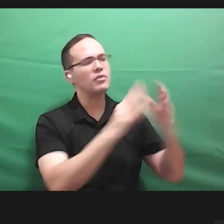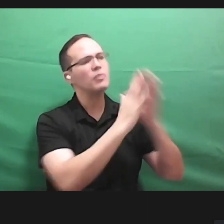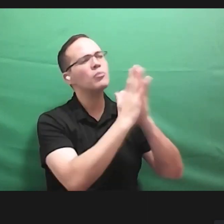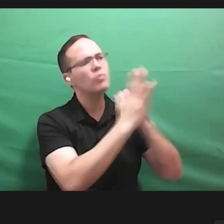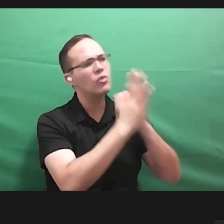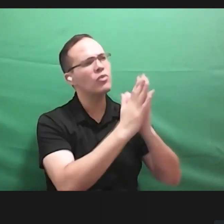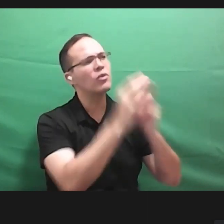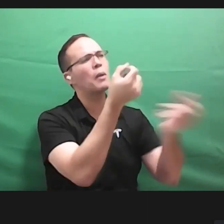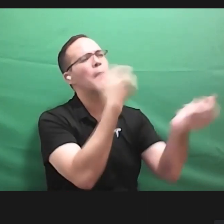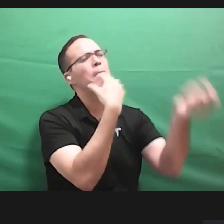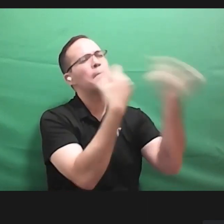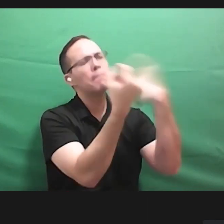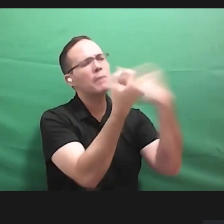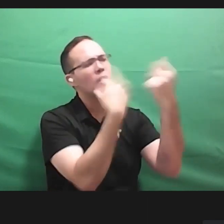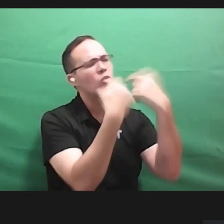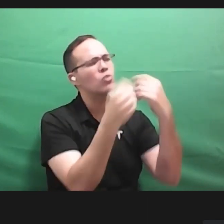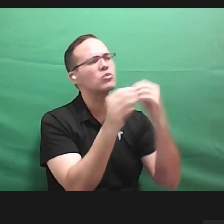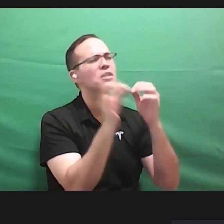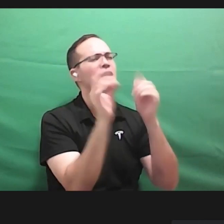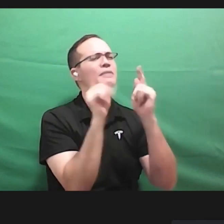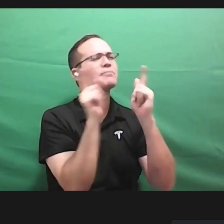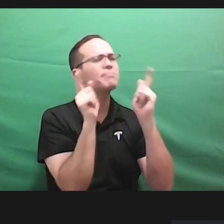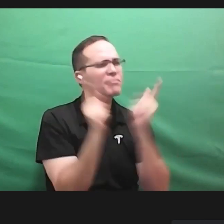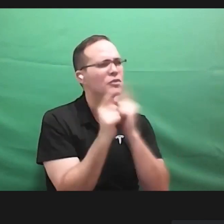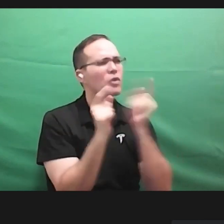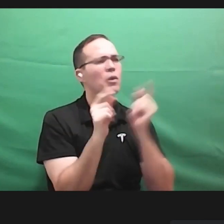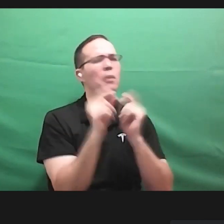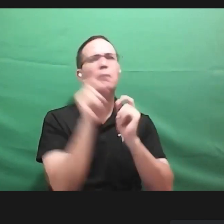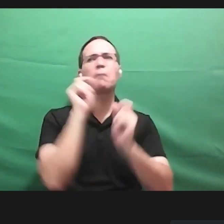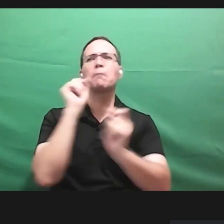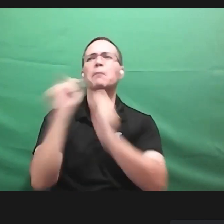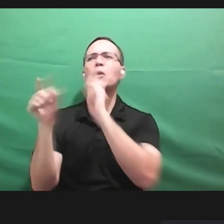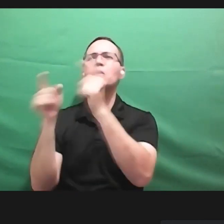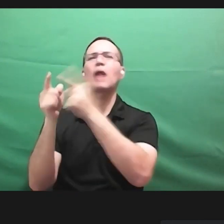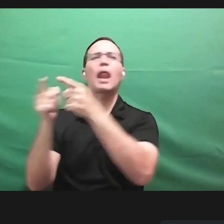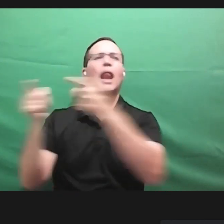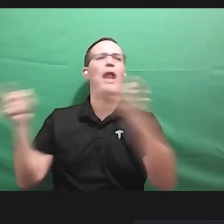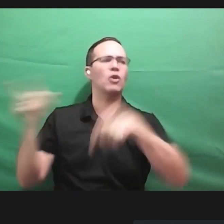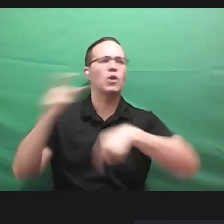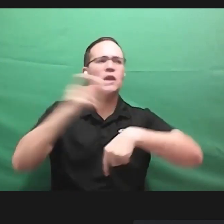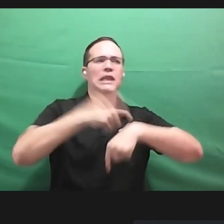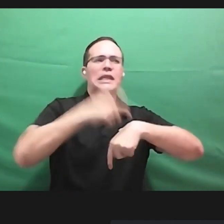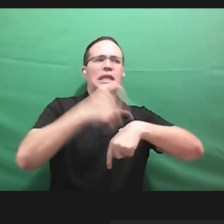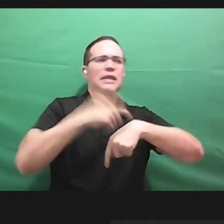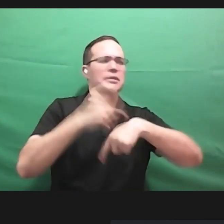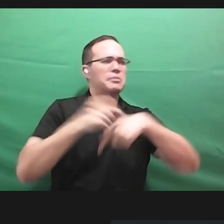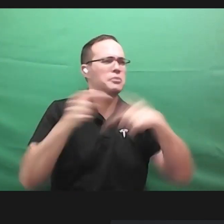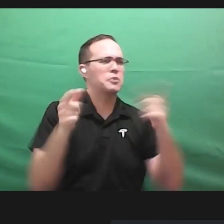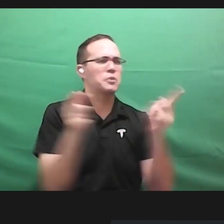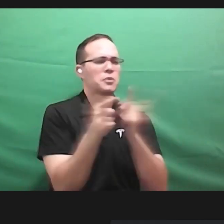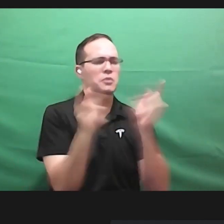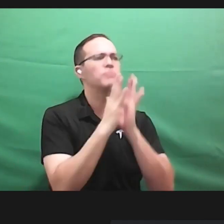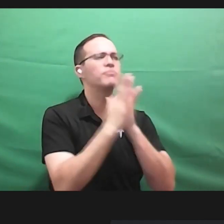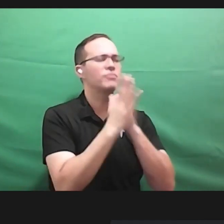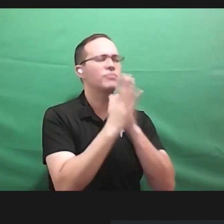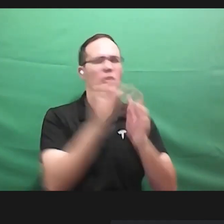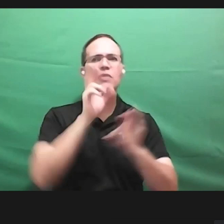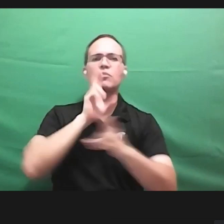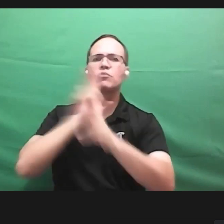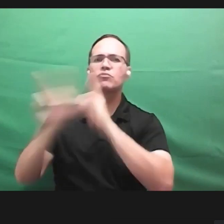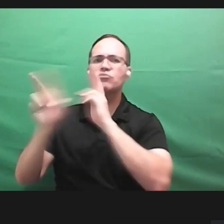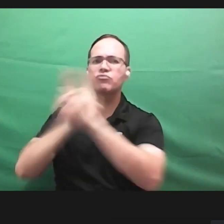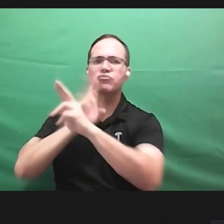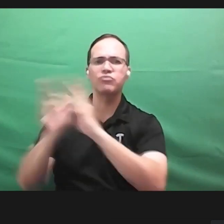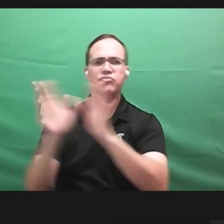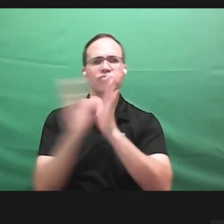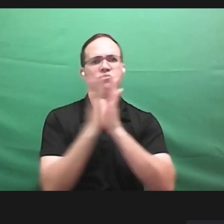poco puntuales. Sí, un poco puntuales, porque además no tenemos mucho tiempo, además para que respondan y puedan aportar. Y entonces creo que solamente